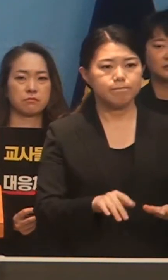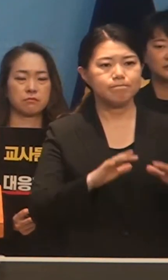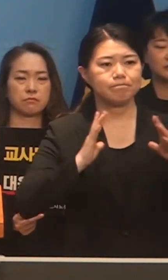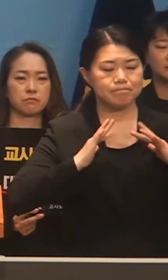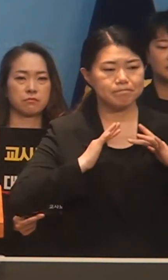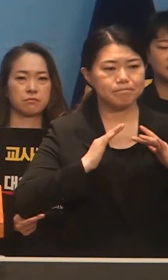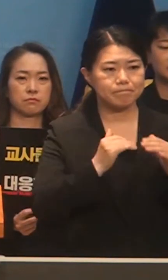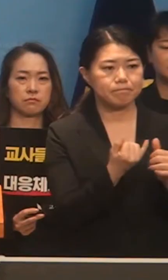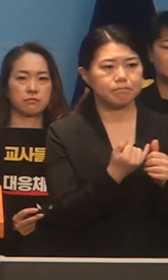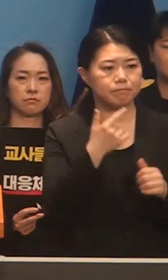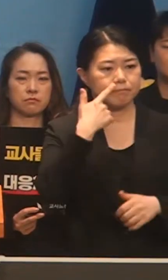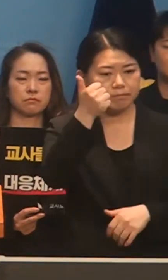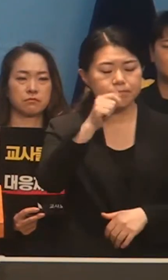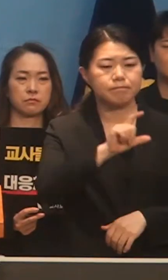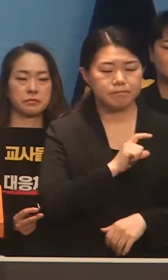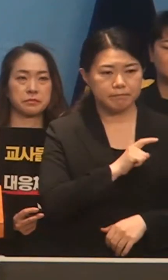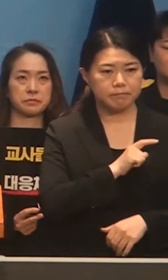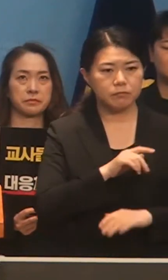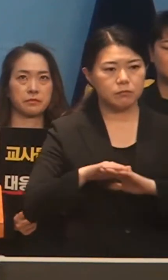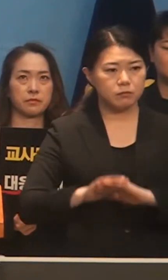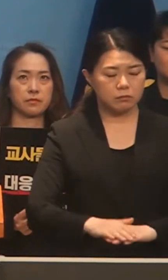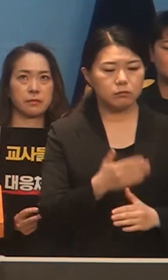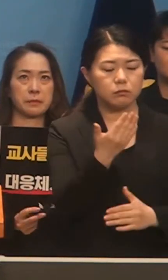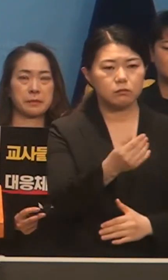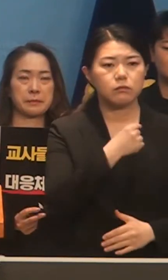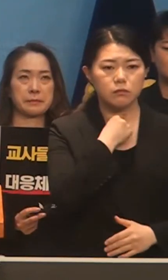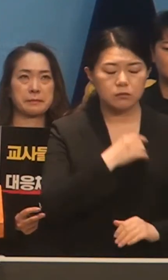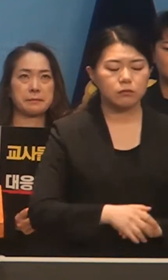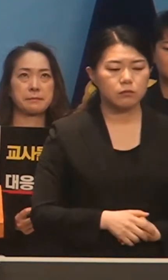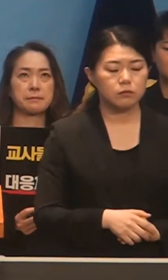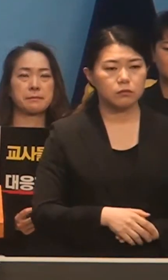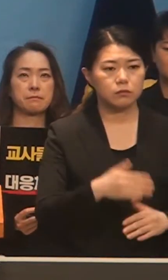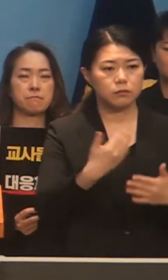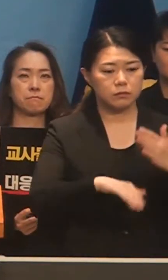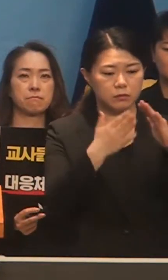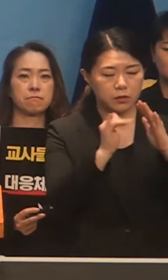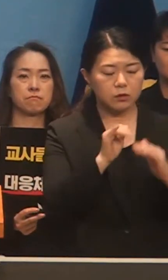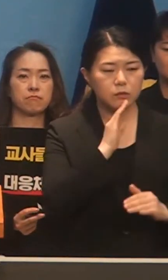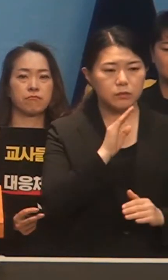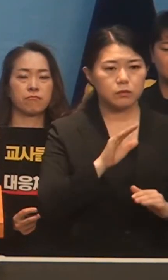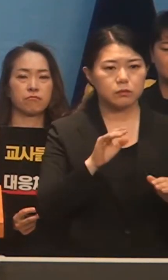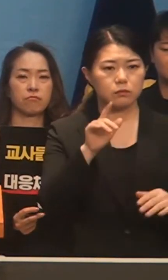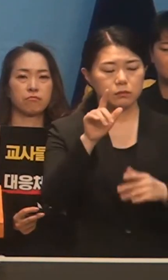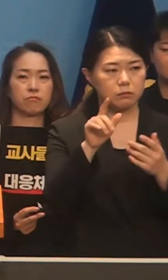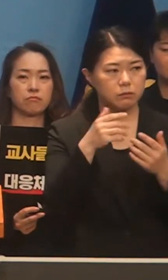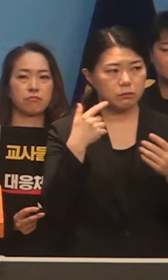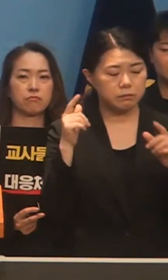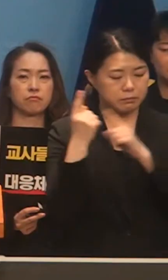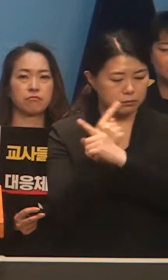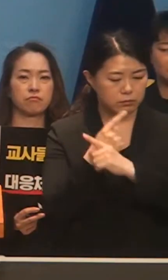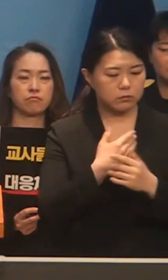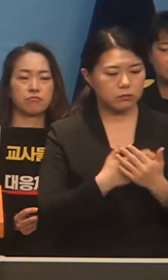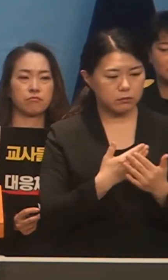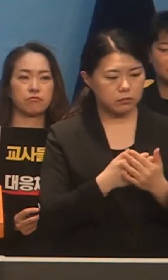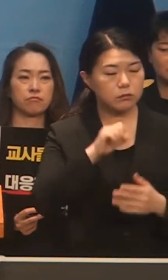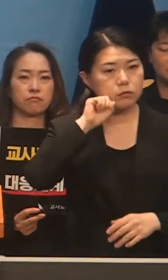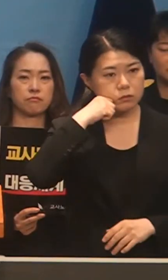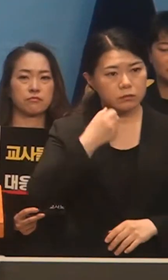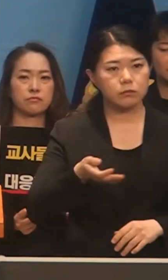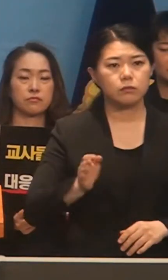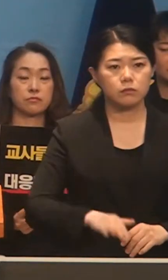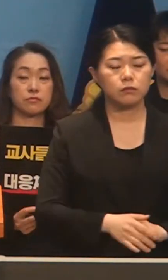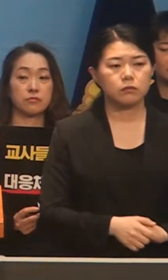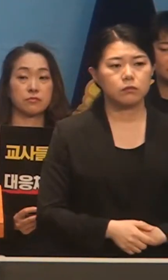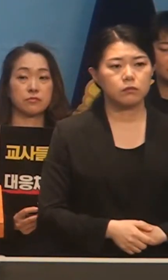이름을 남겨주고 싶습니다. 남은 가족들은 하루가 두렵고 또 어렵습니다.